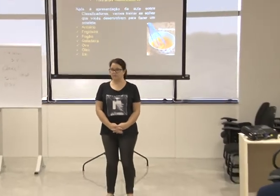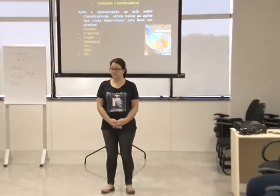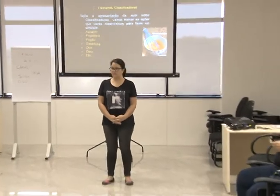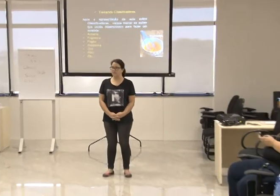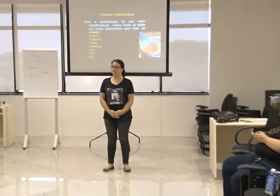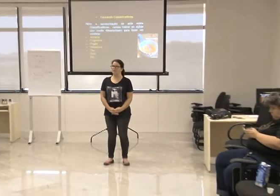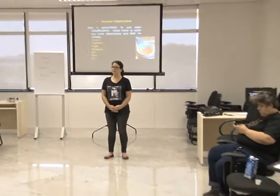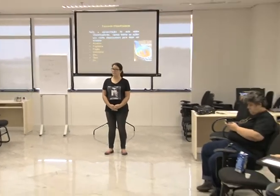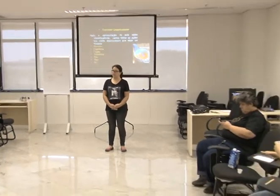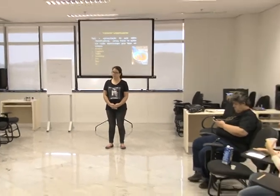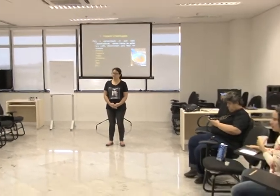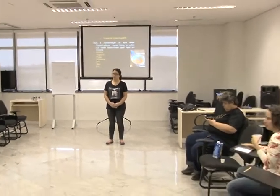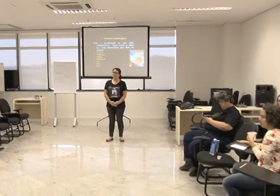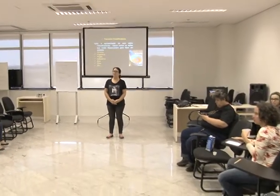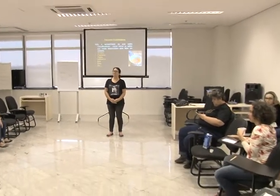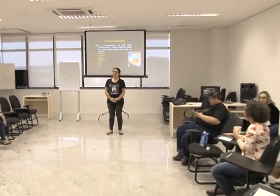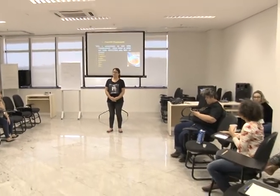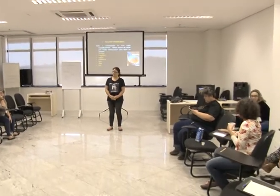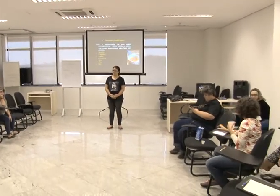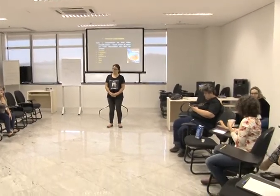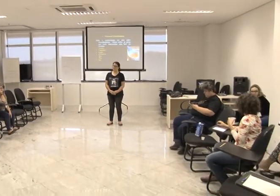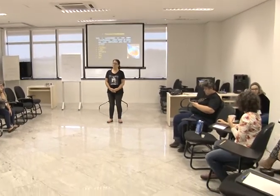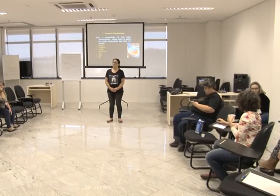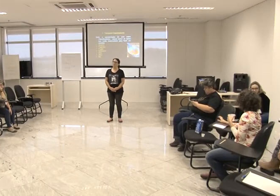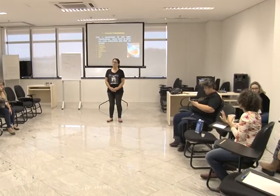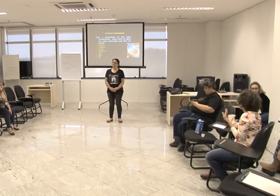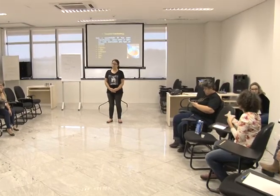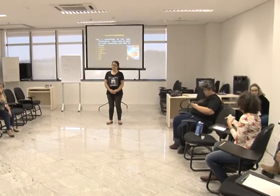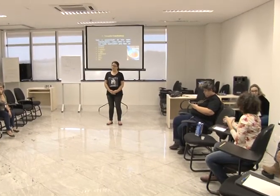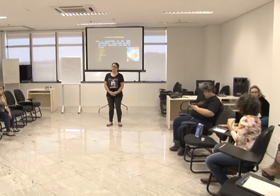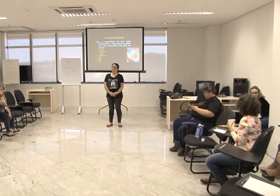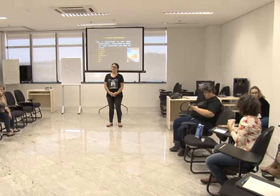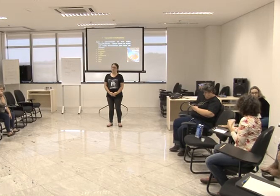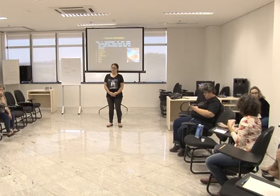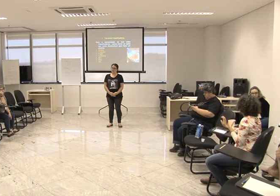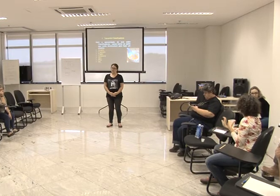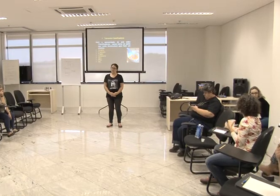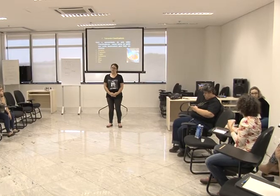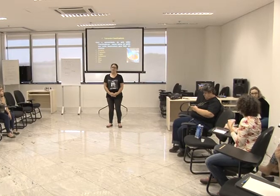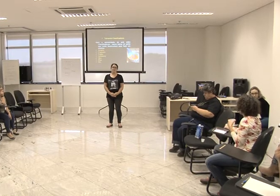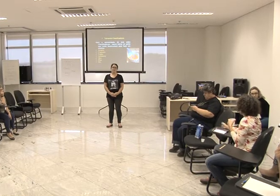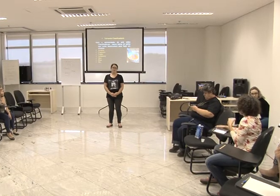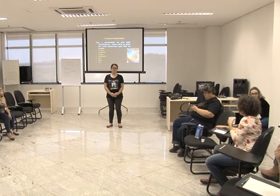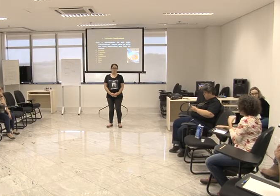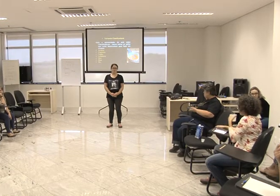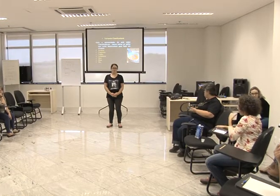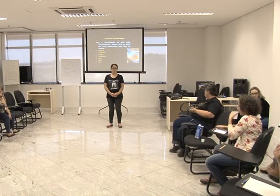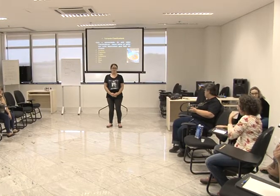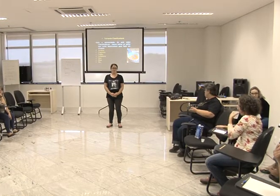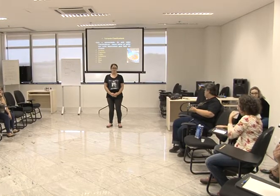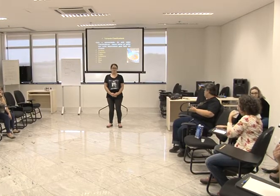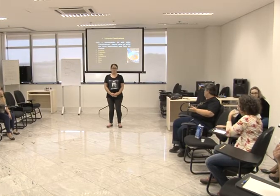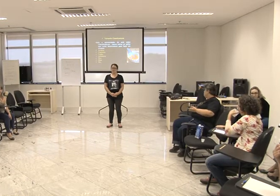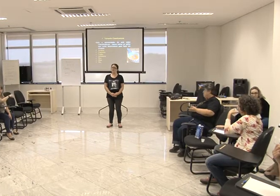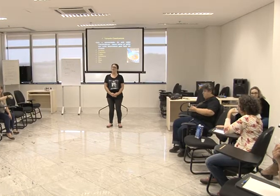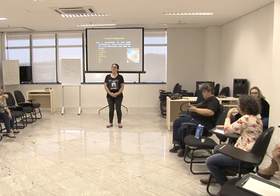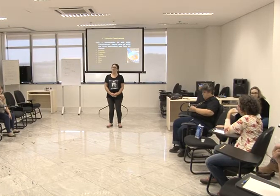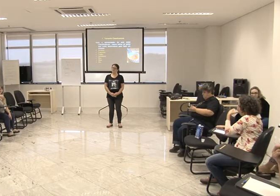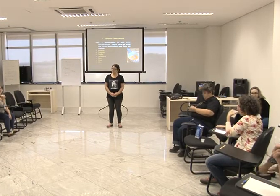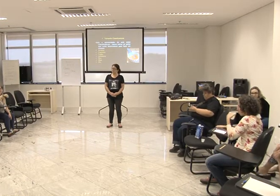comeu o ovo na geladeira. Depois a tapioca, fritou o ovo, botou o ovo assim na tapioca